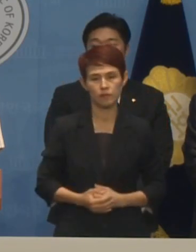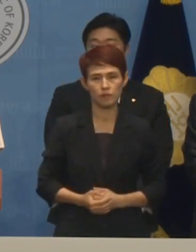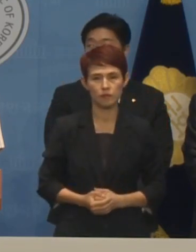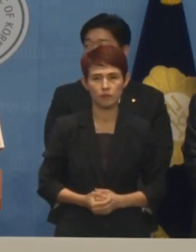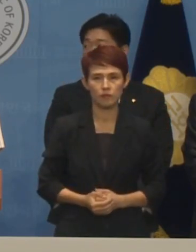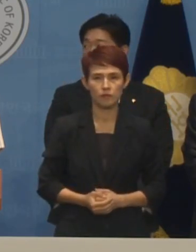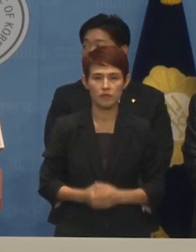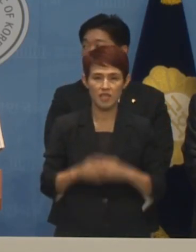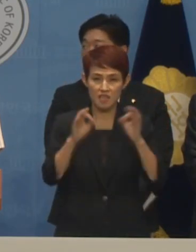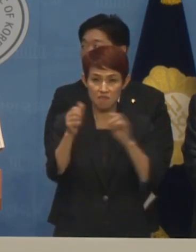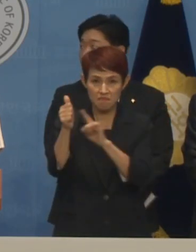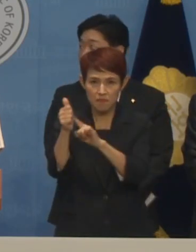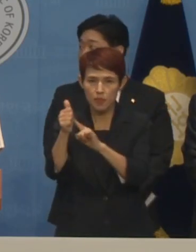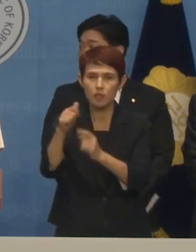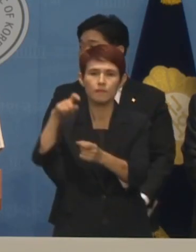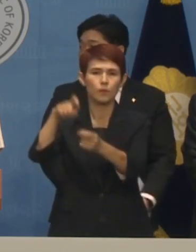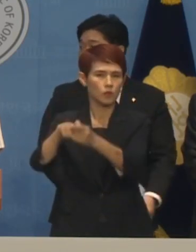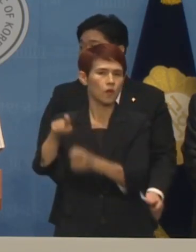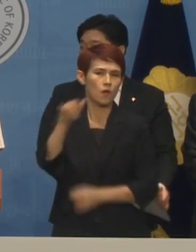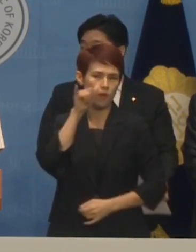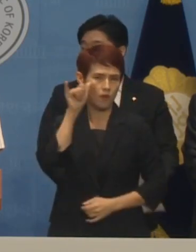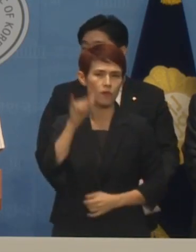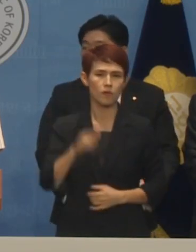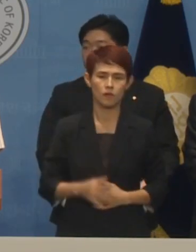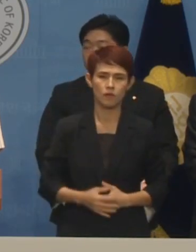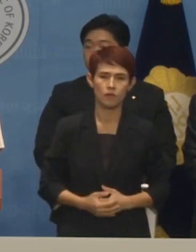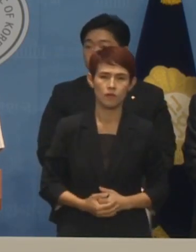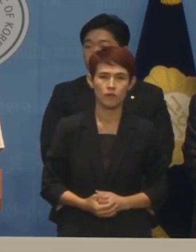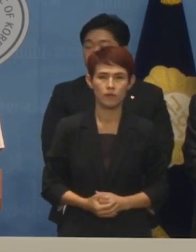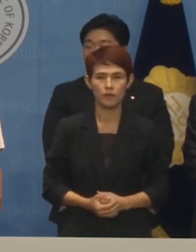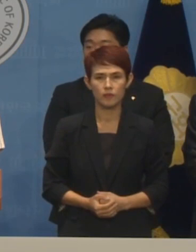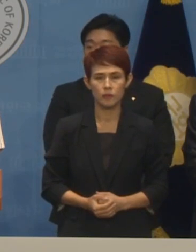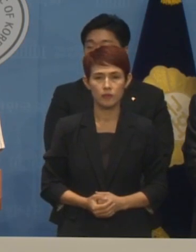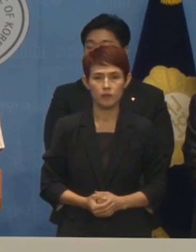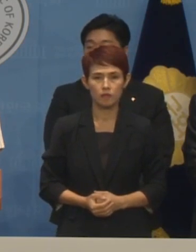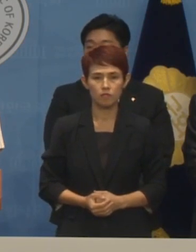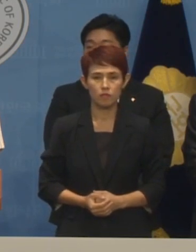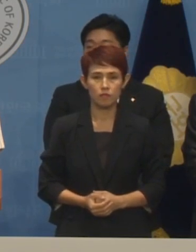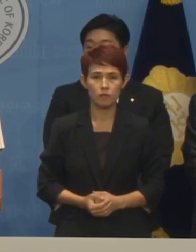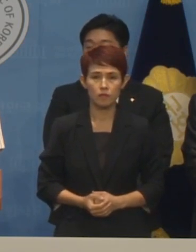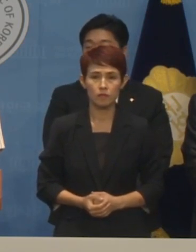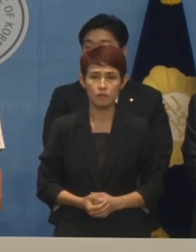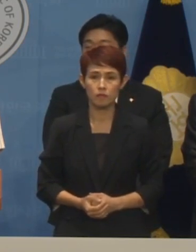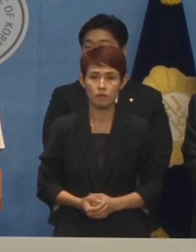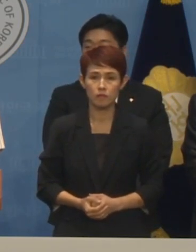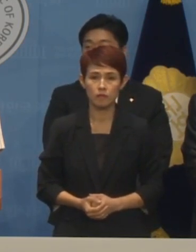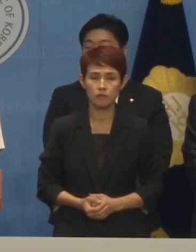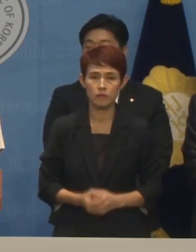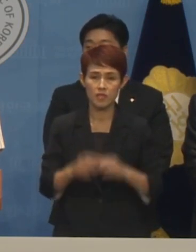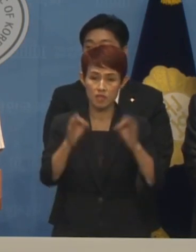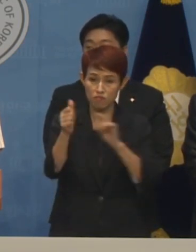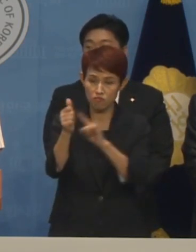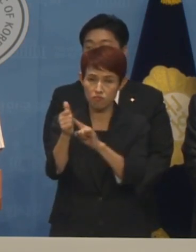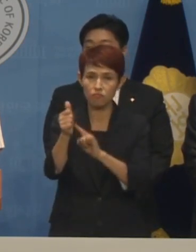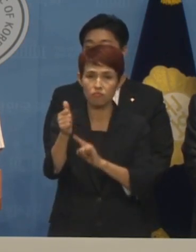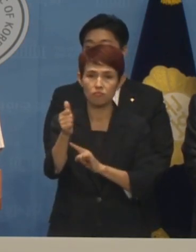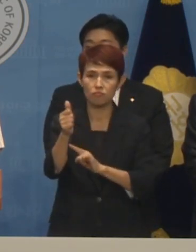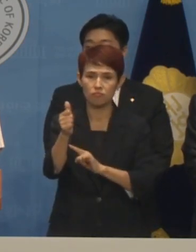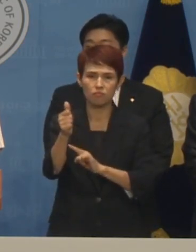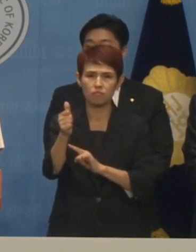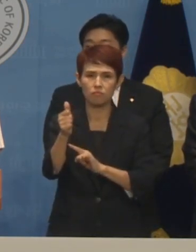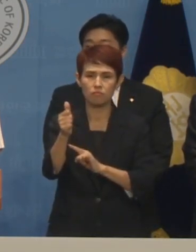김영석 개인의 목적이 있다고밖에 판단되지 않습니다. 만약 그렇지 않다면 김영석 독립기념관 관장은